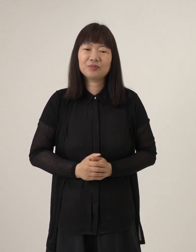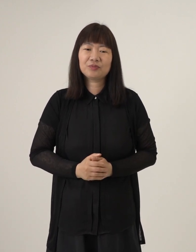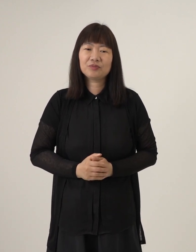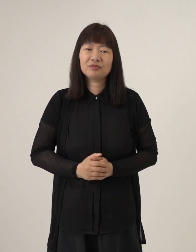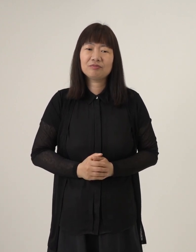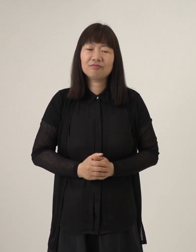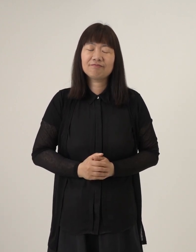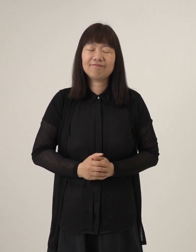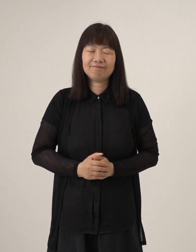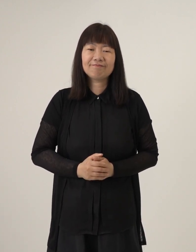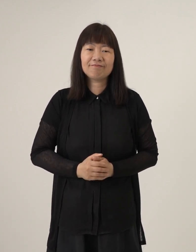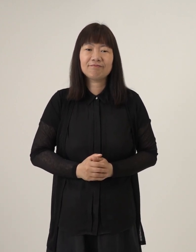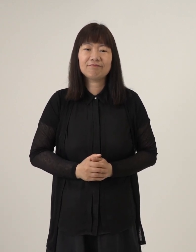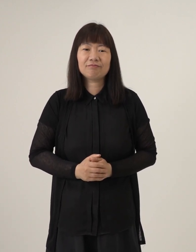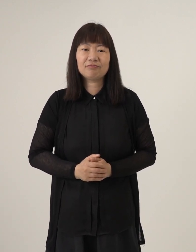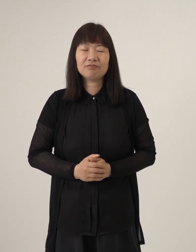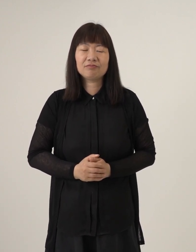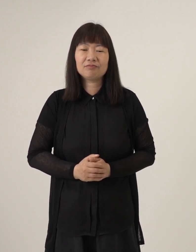행정